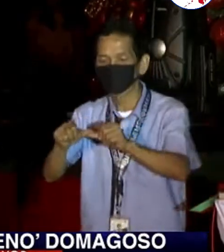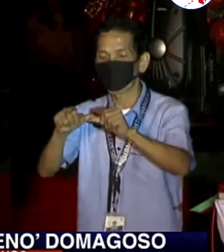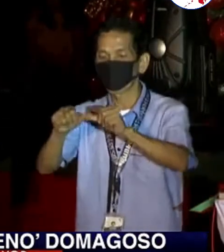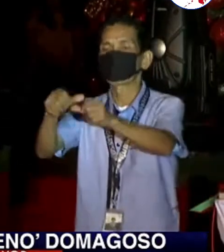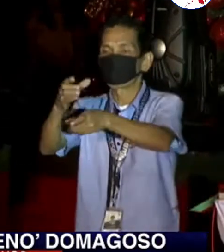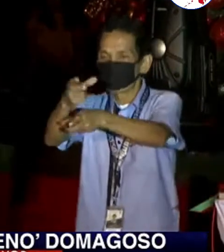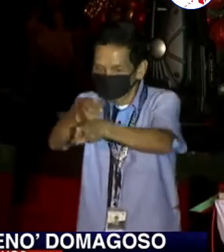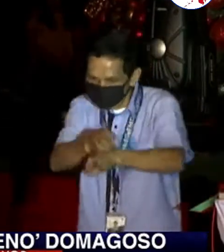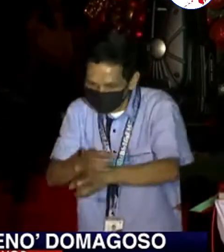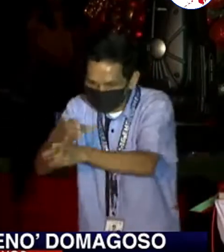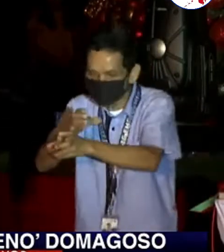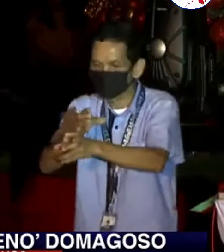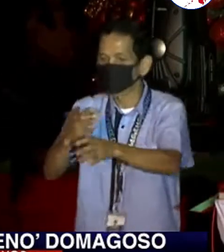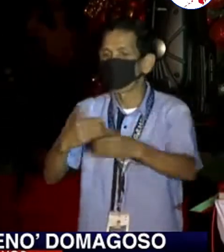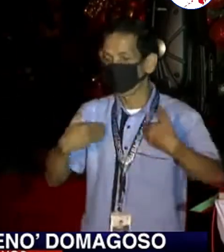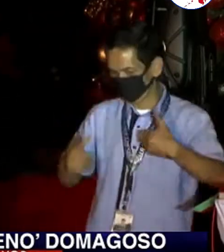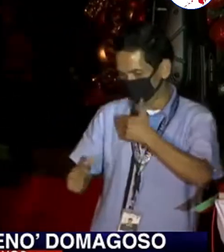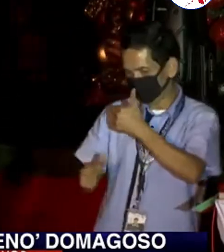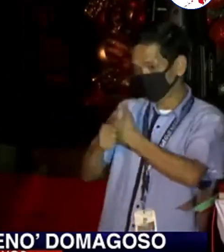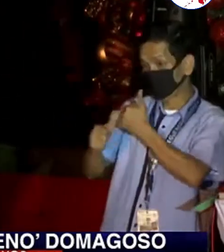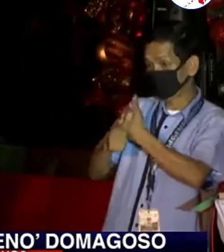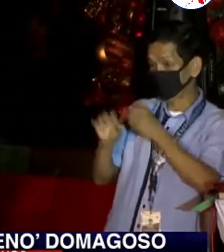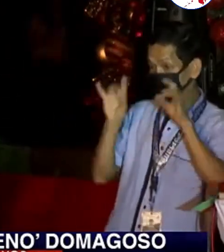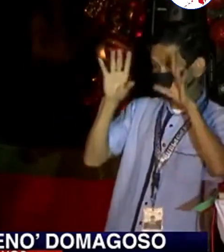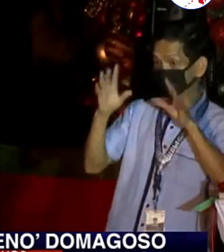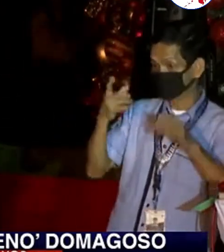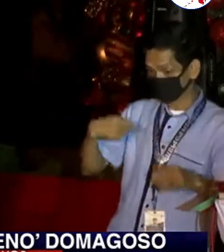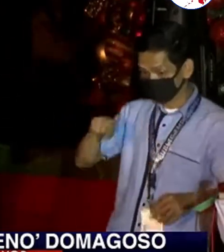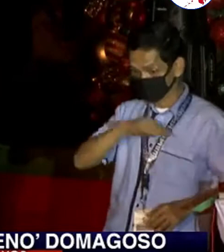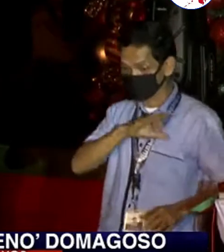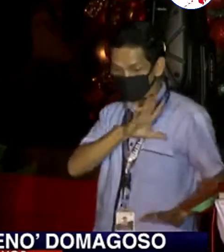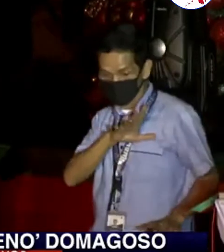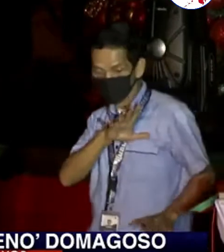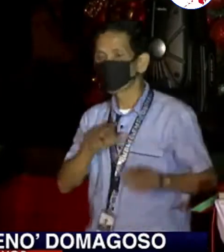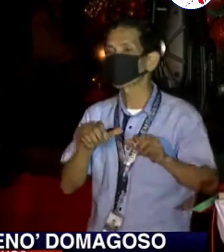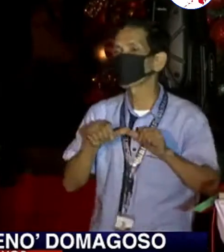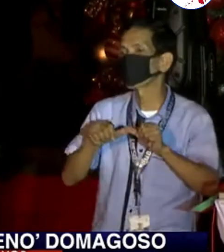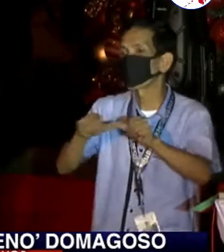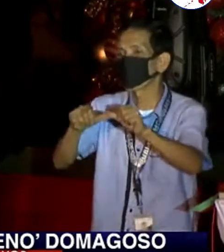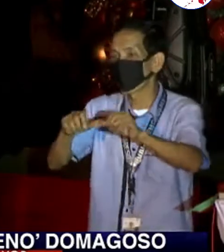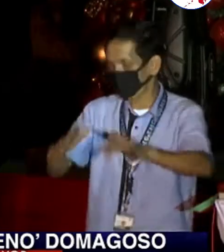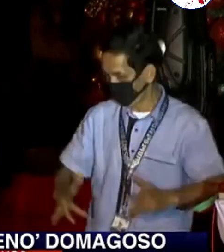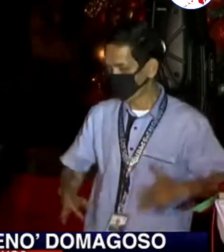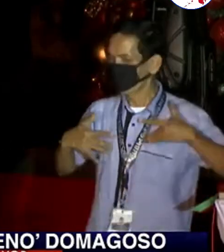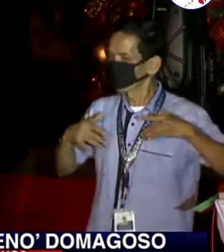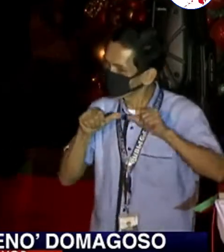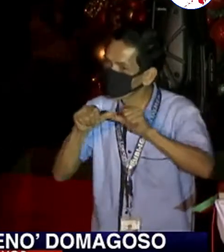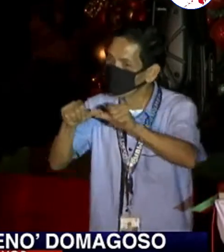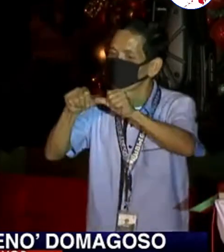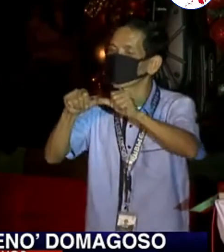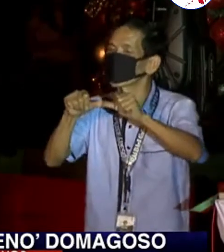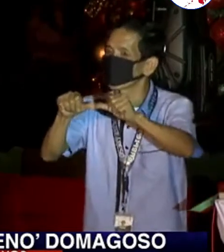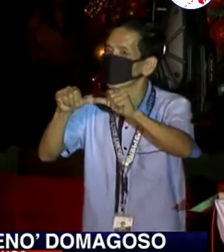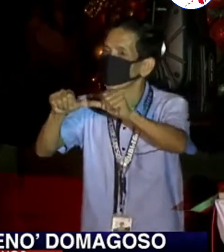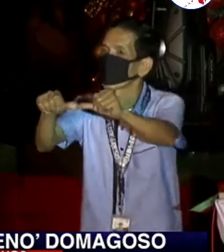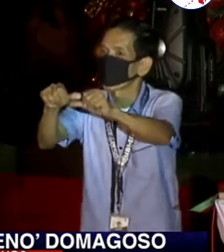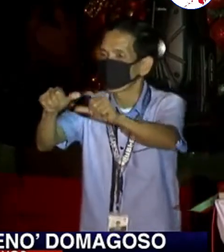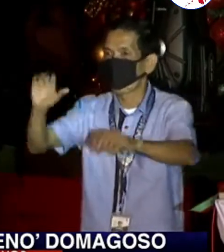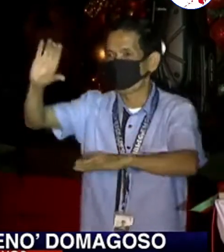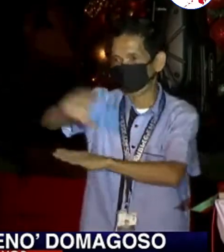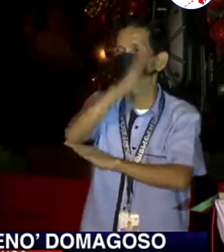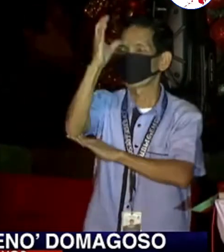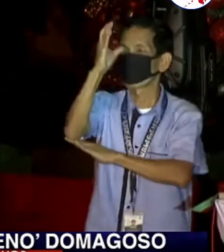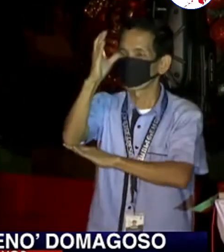mag-ingat. May panganib pa rin naghihintay sa atin. Pero tuloy ang buhay! Tuloy ang